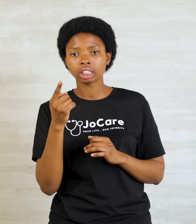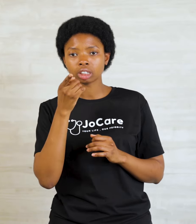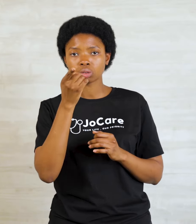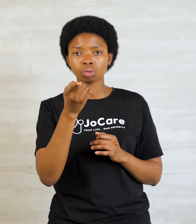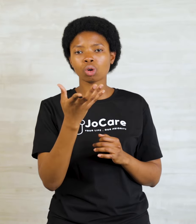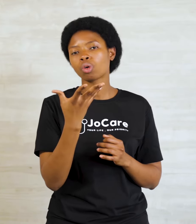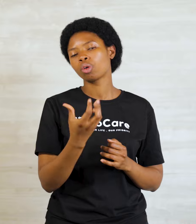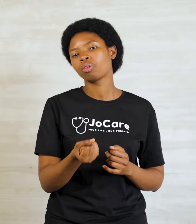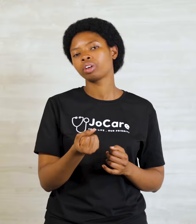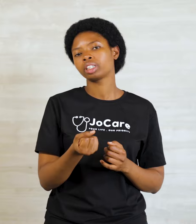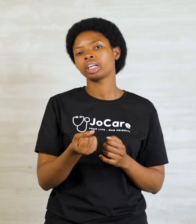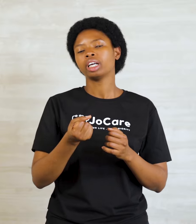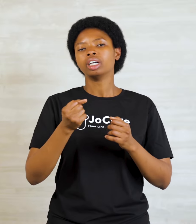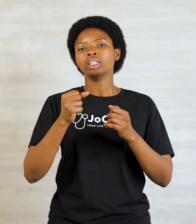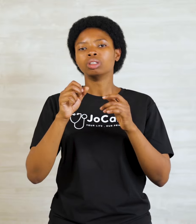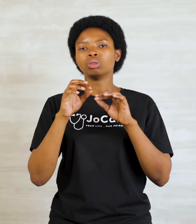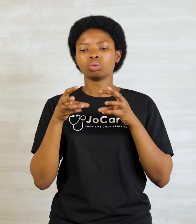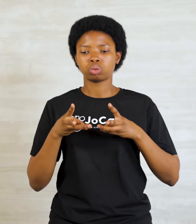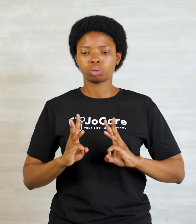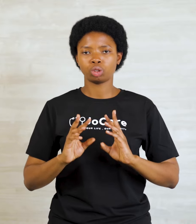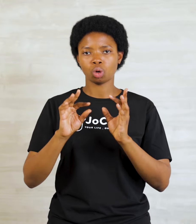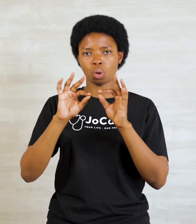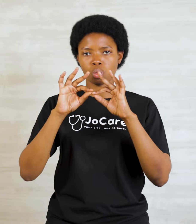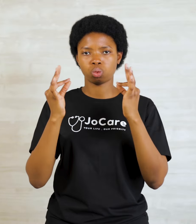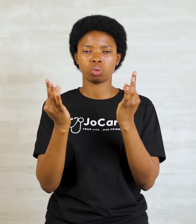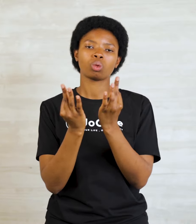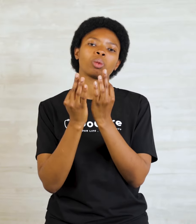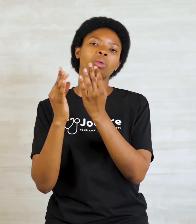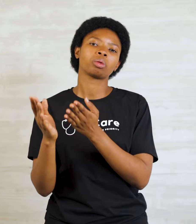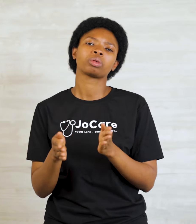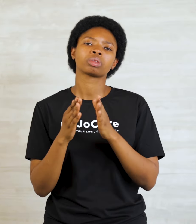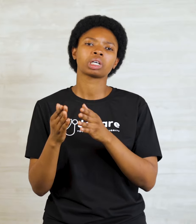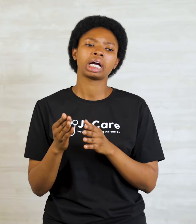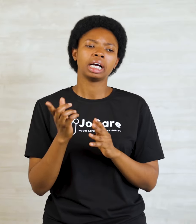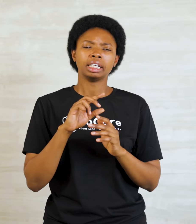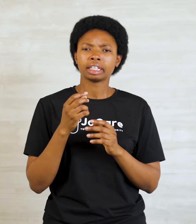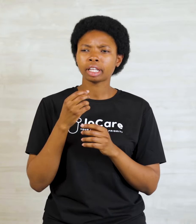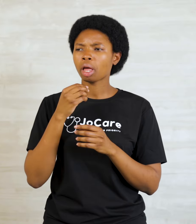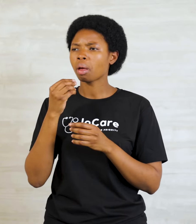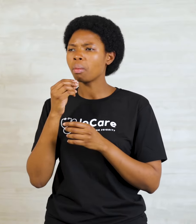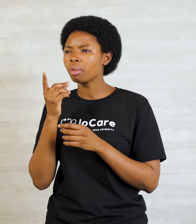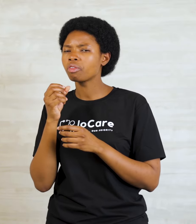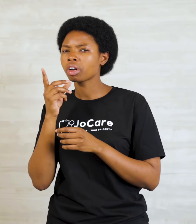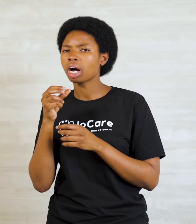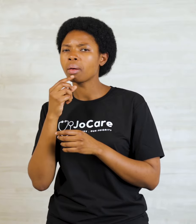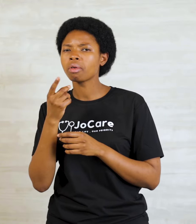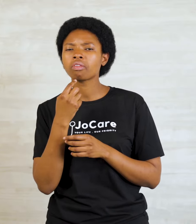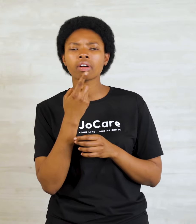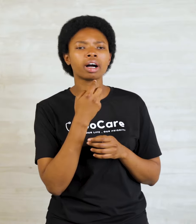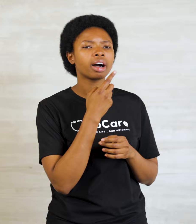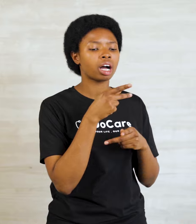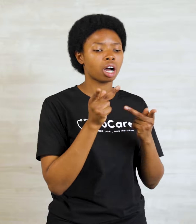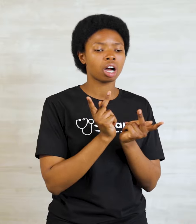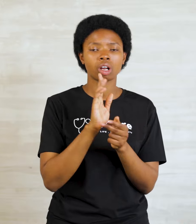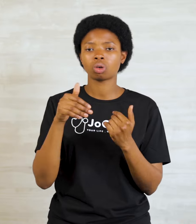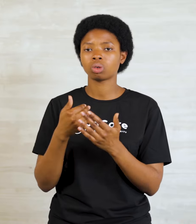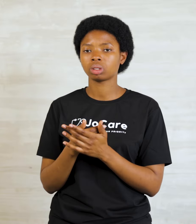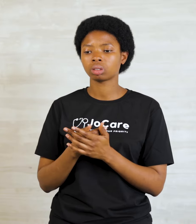bwo kuboneza urubyaro, ngo ndi wa muntu wagenda agusebya cyangwa iki. Sibyo, ni ukumva ibintu tukumva ko ari ibisanzwe.